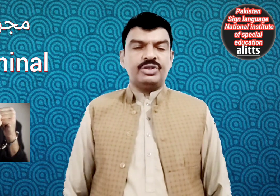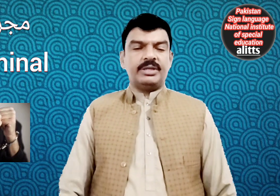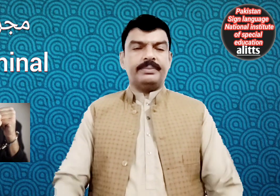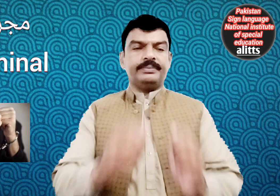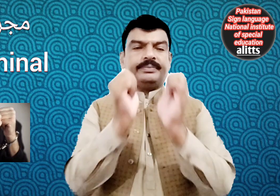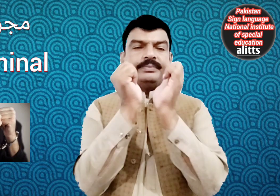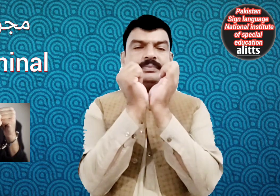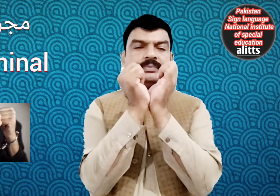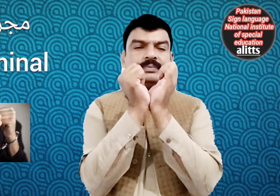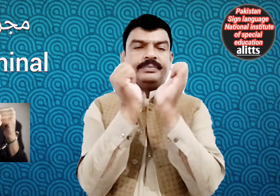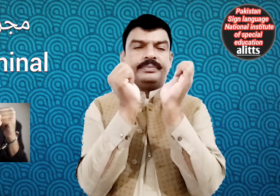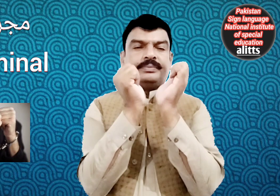मुजरम,